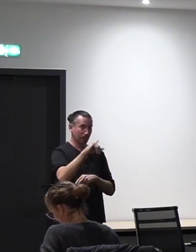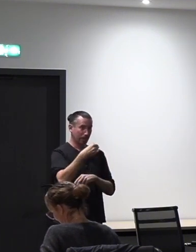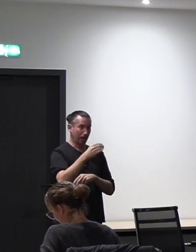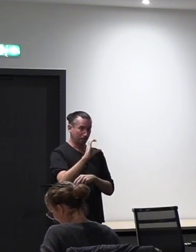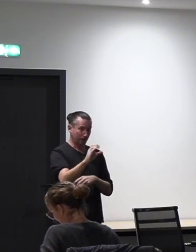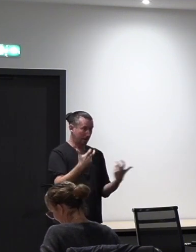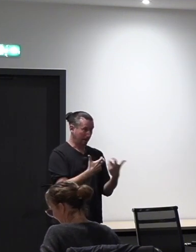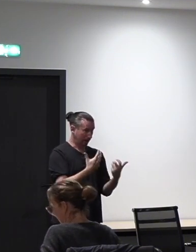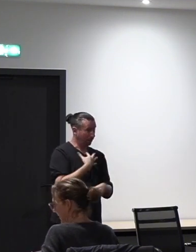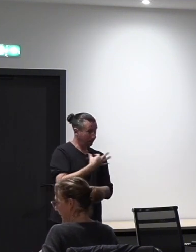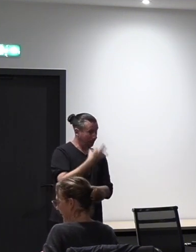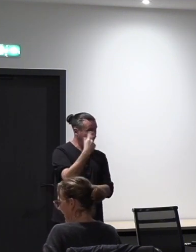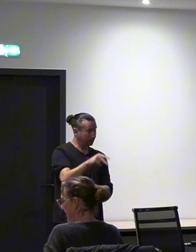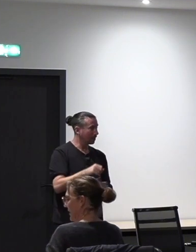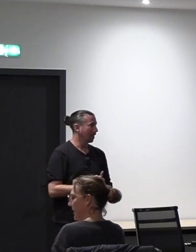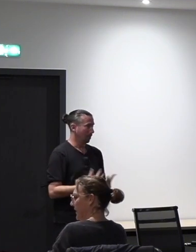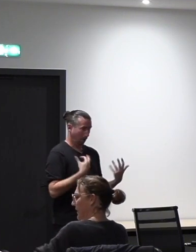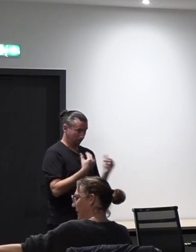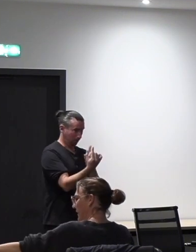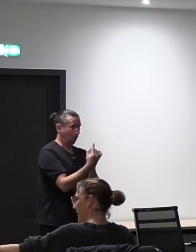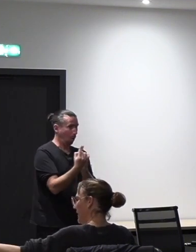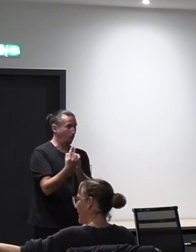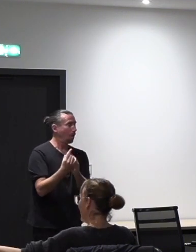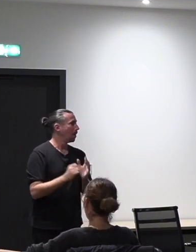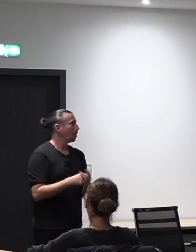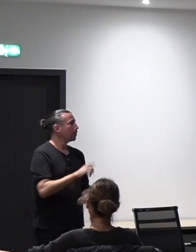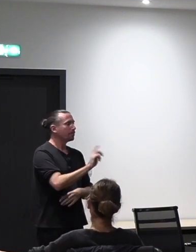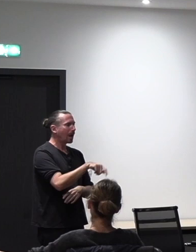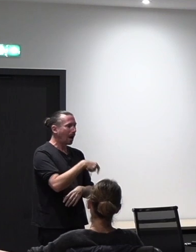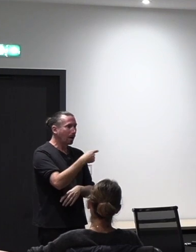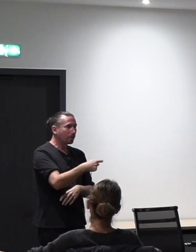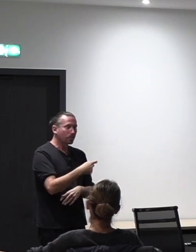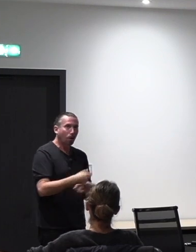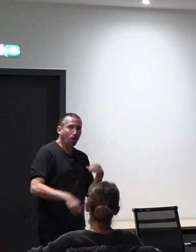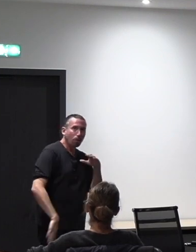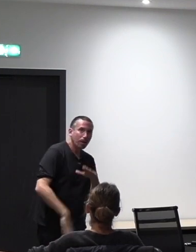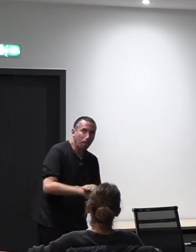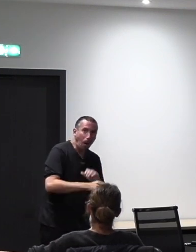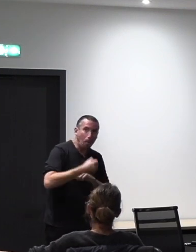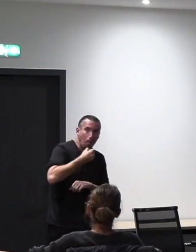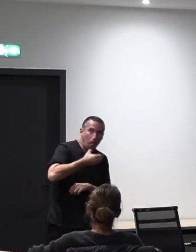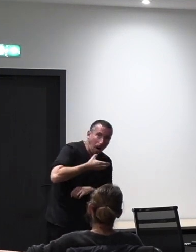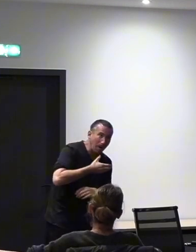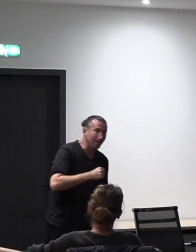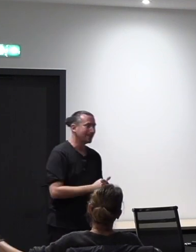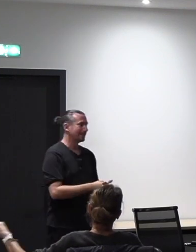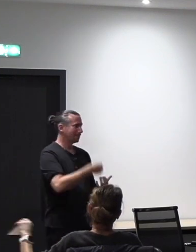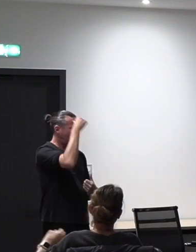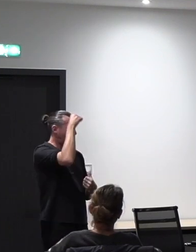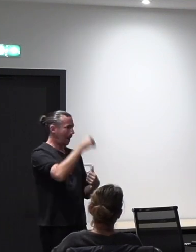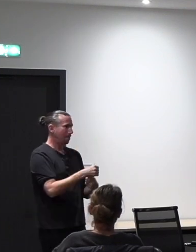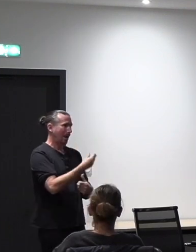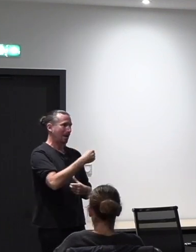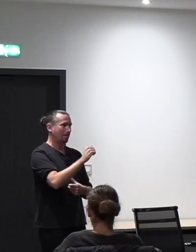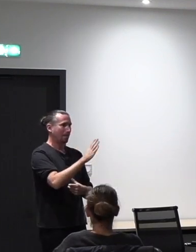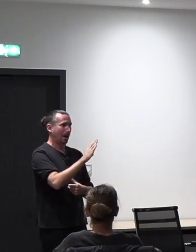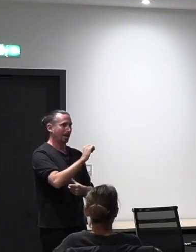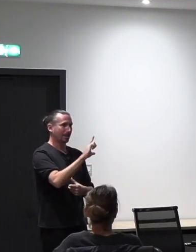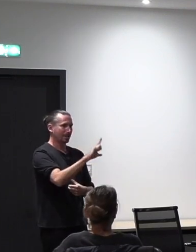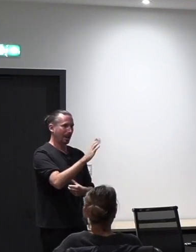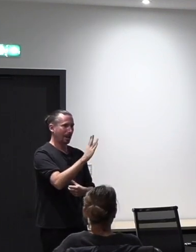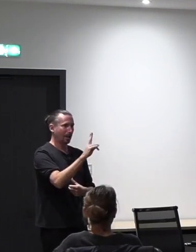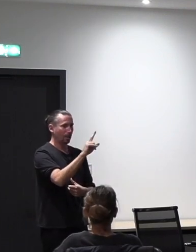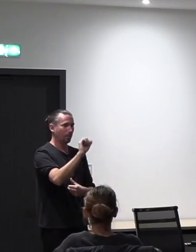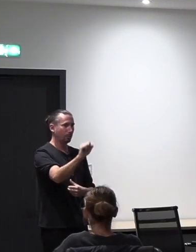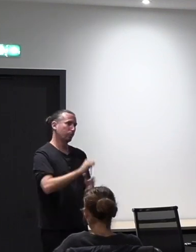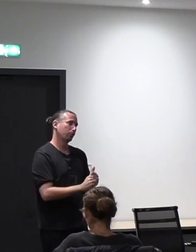fils. J'en ai côtoyé et j'en vois. Bien sûr, au début on est impressionné, Rappelez-vous Marcel Mus, un polyhandicapé qui est sur peut-être vous le connaissez